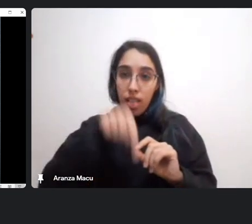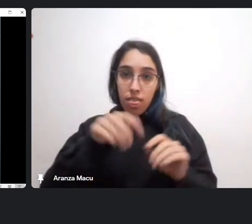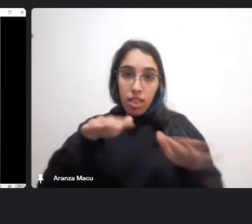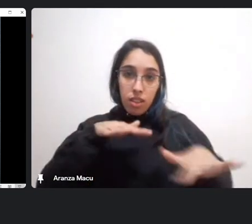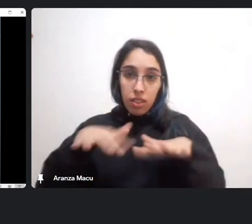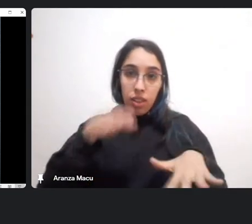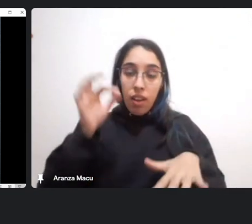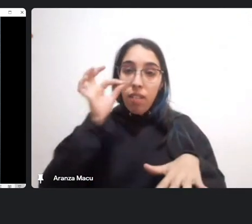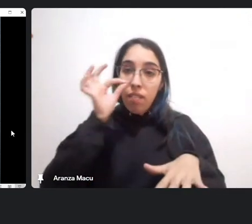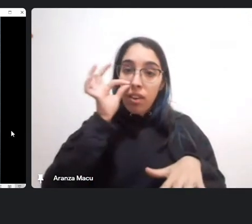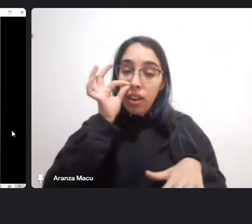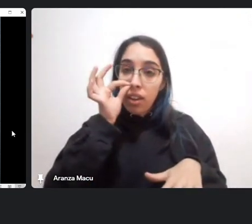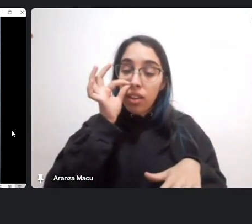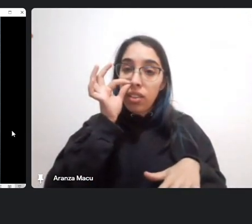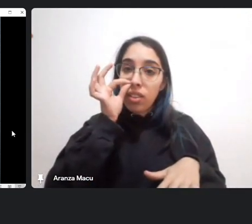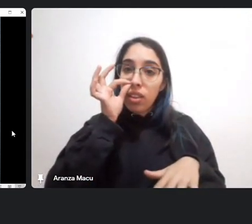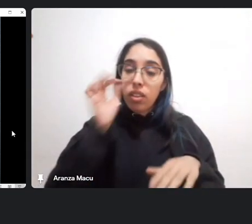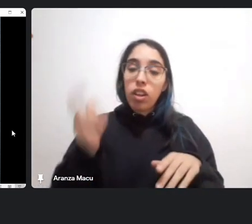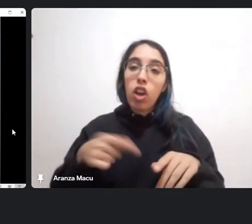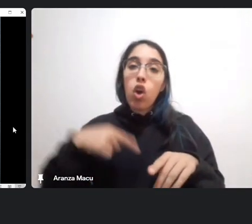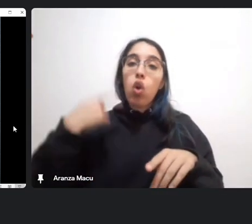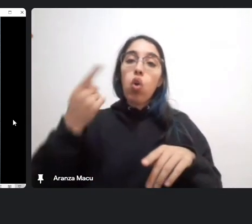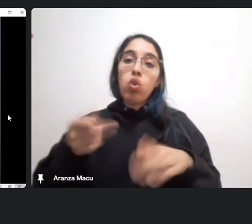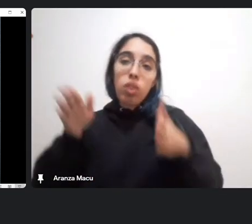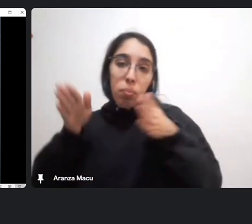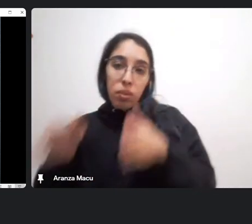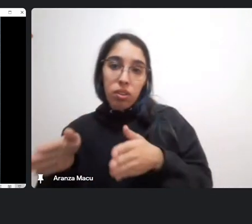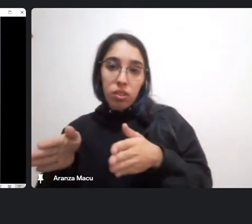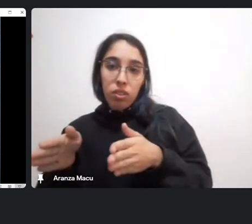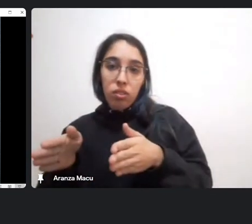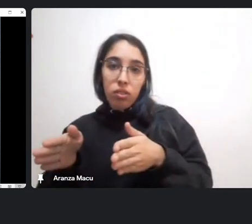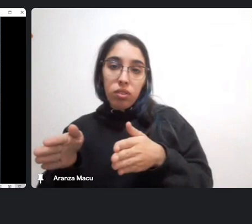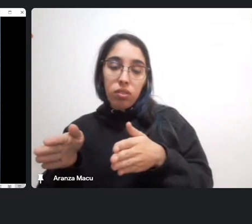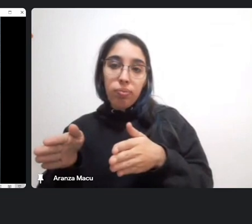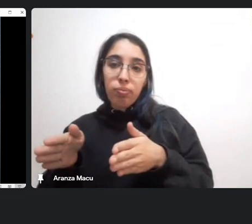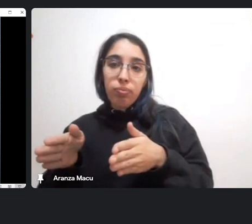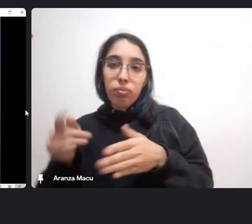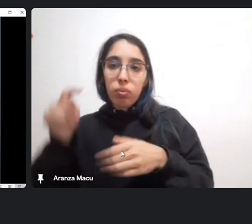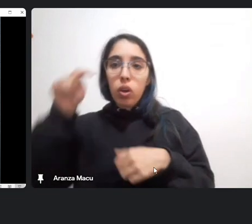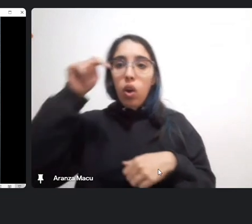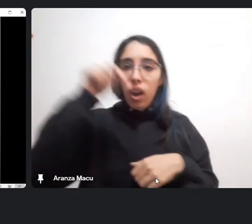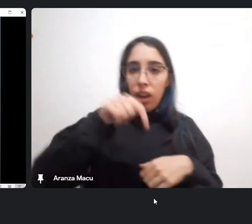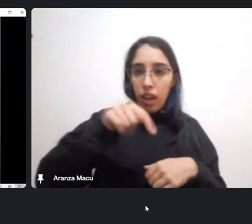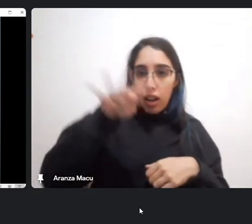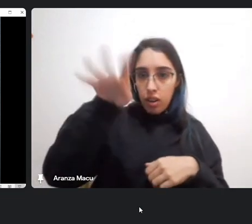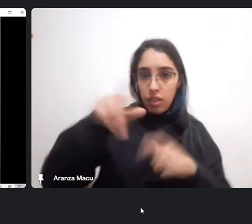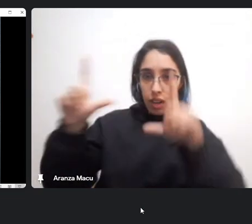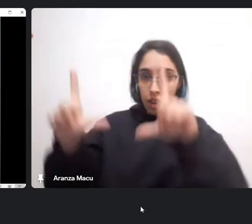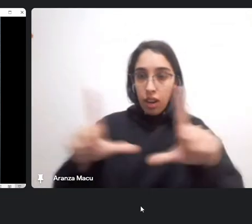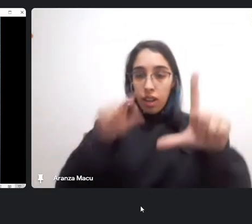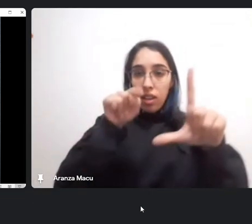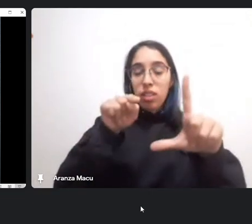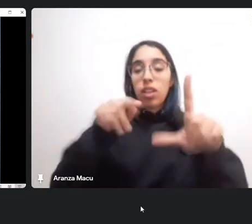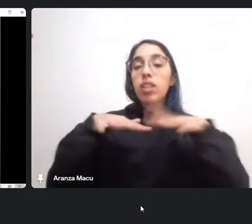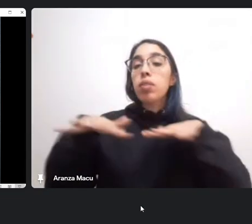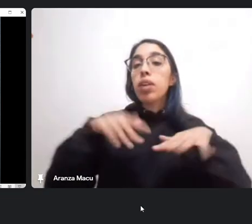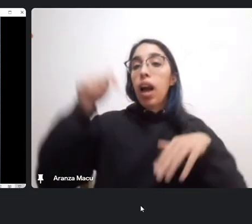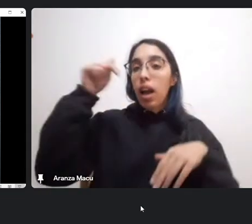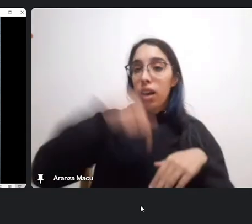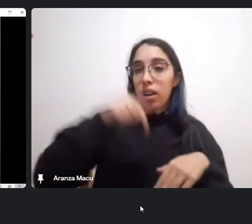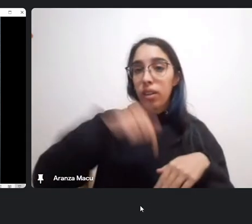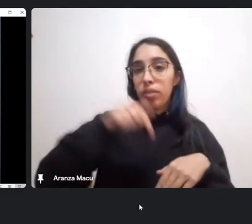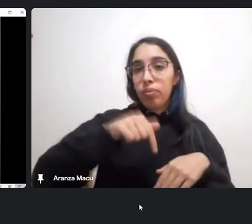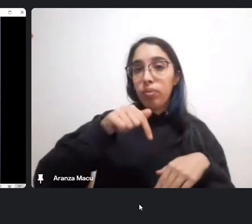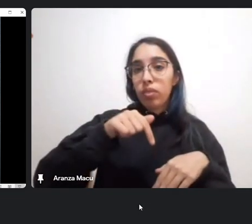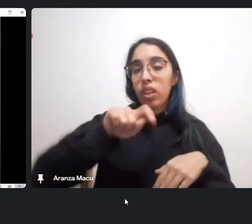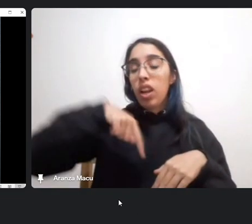acá. Creo que vamos a tener tiempo porque es 9:20. Pero la otra parte de la actividad, porque acá